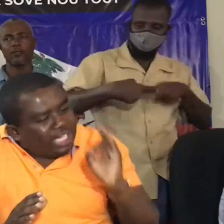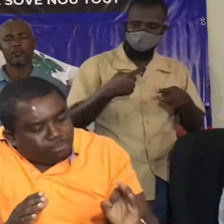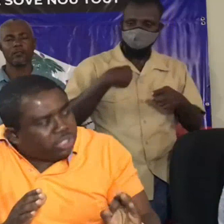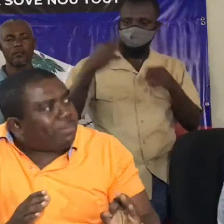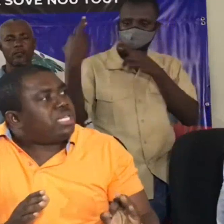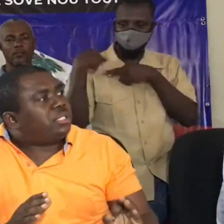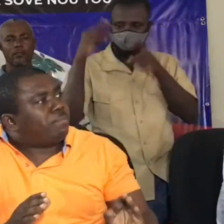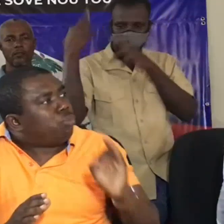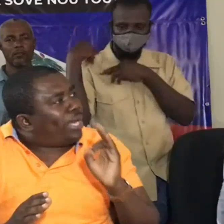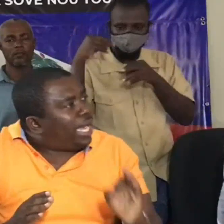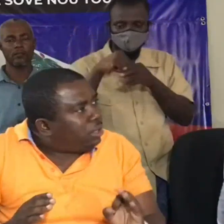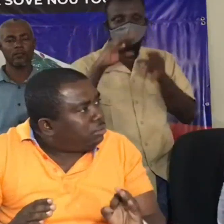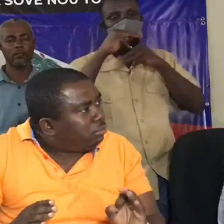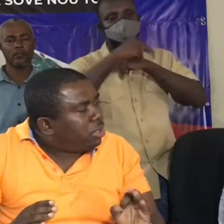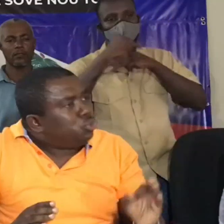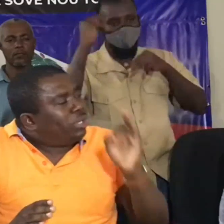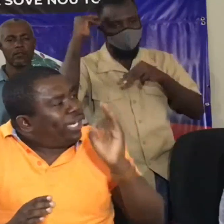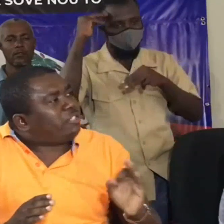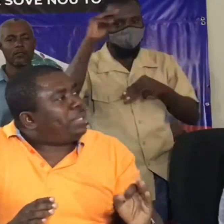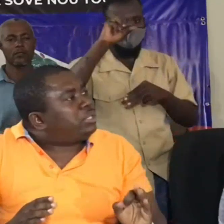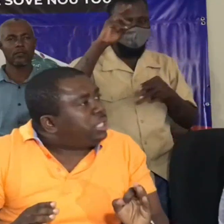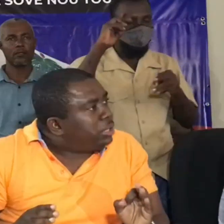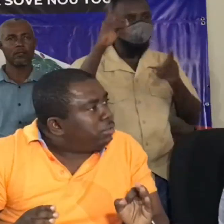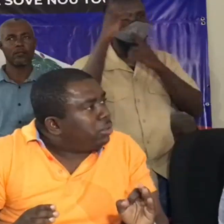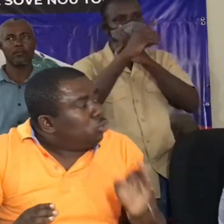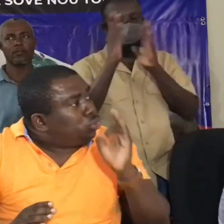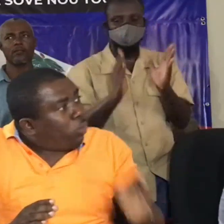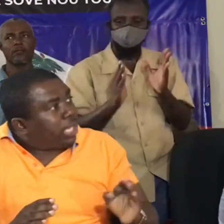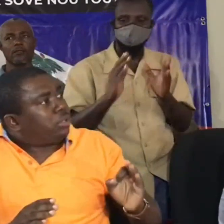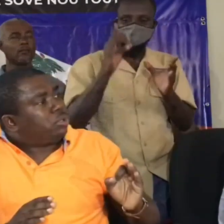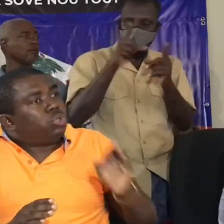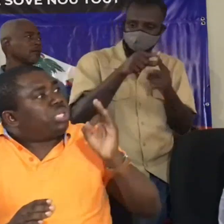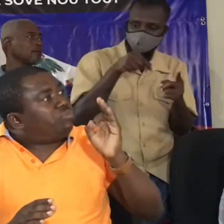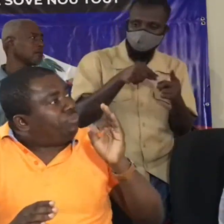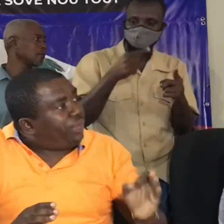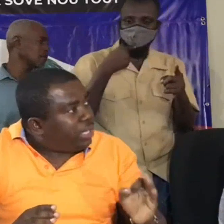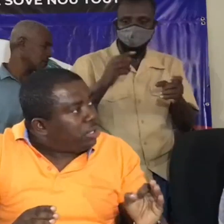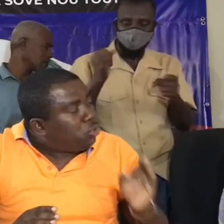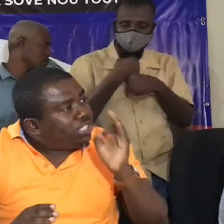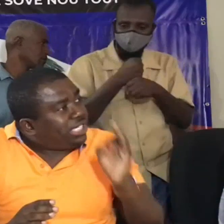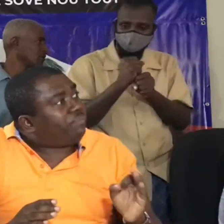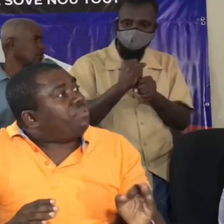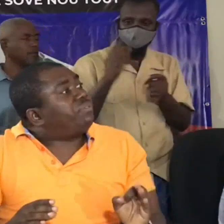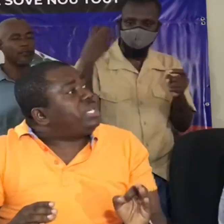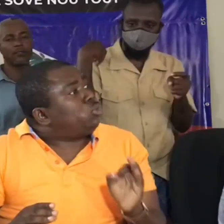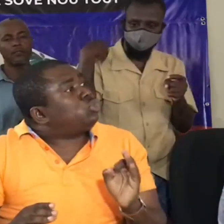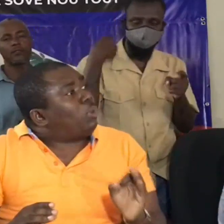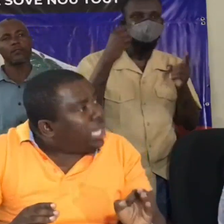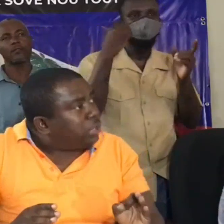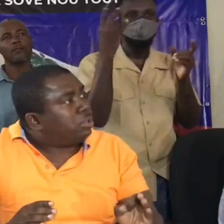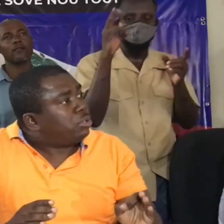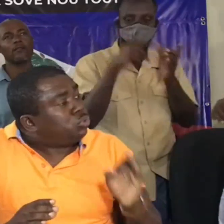la responsabilité morale de respecter le choix que nous avons fait le 7 février